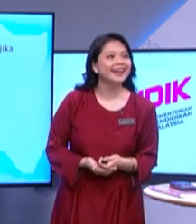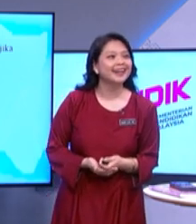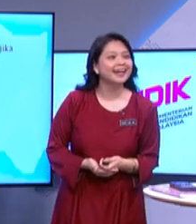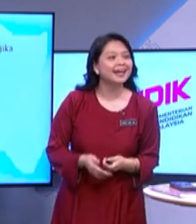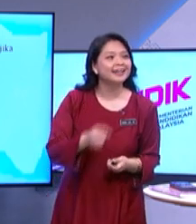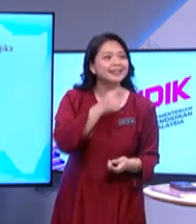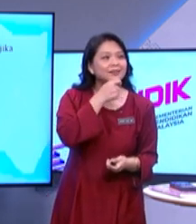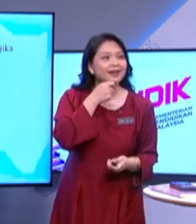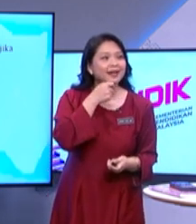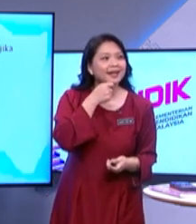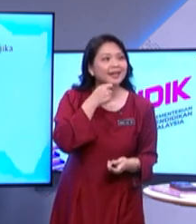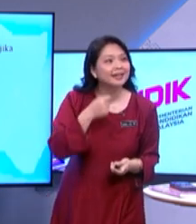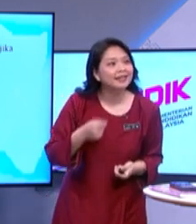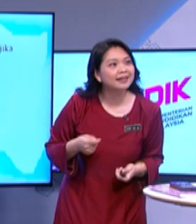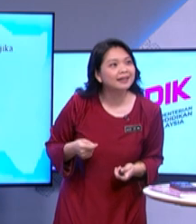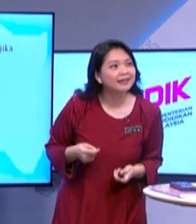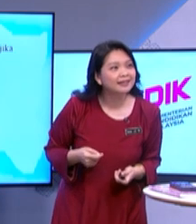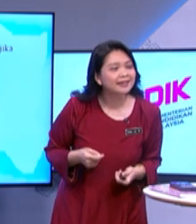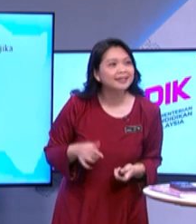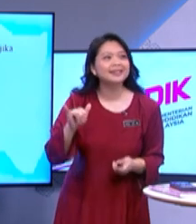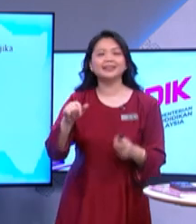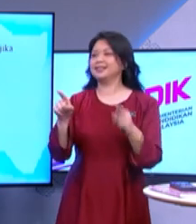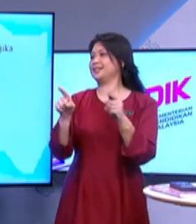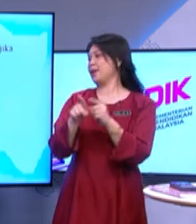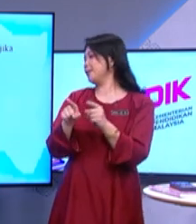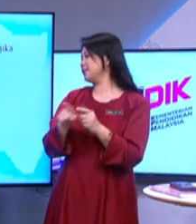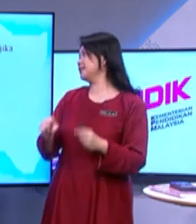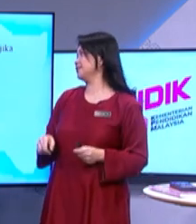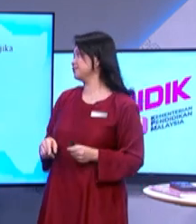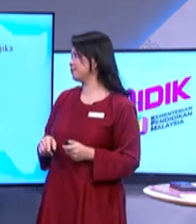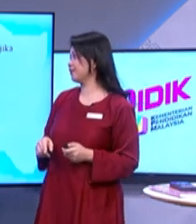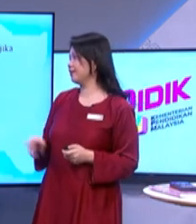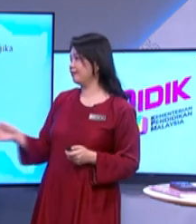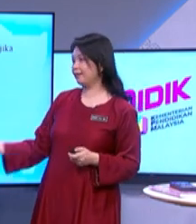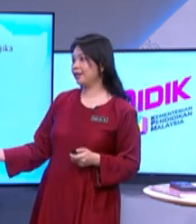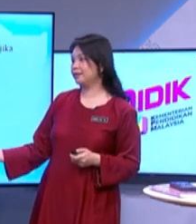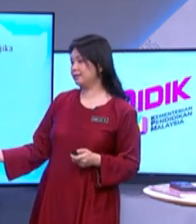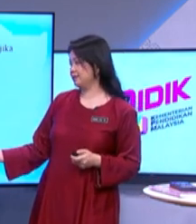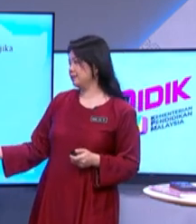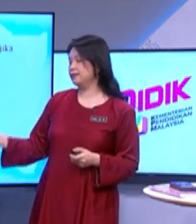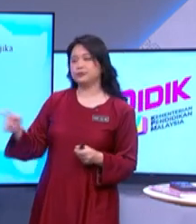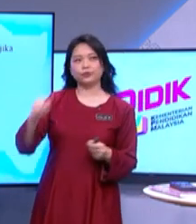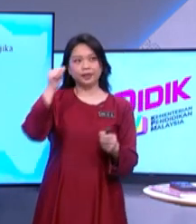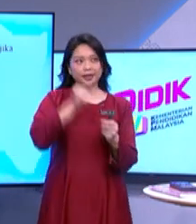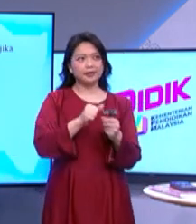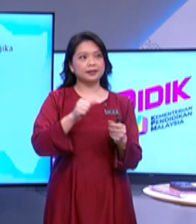jawaban tiba dapat Nyepi sama Oke Blasto ingat